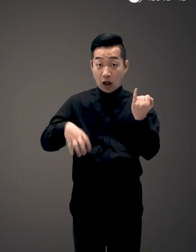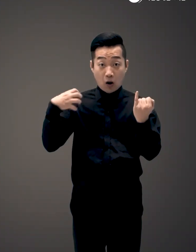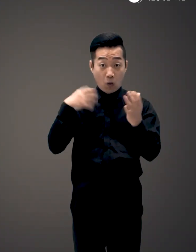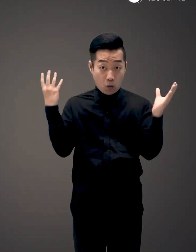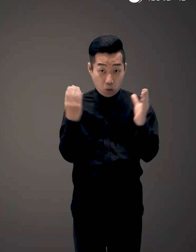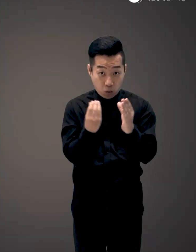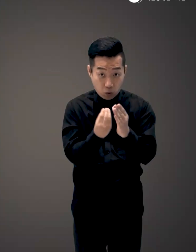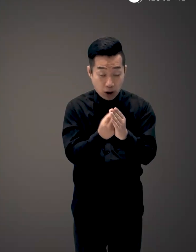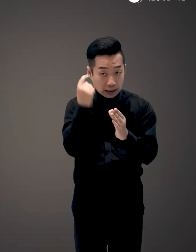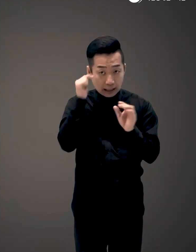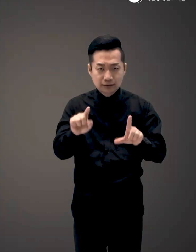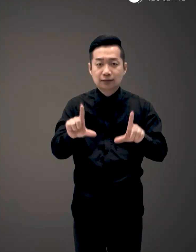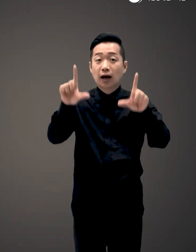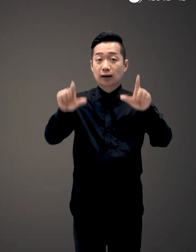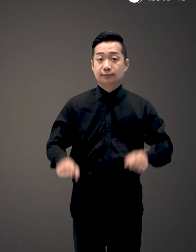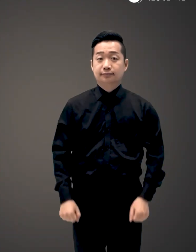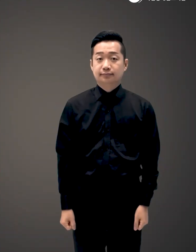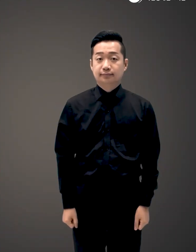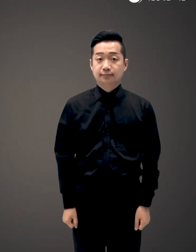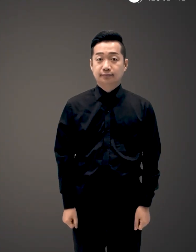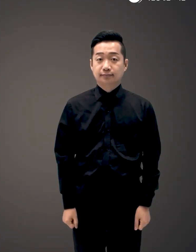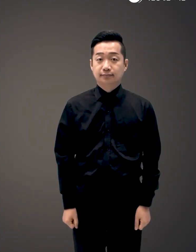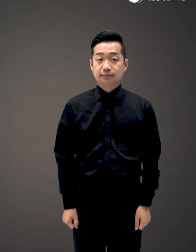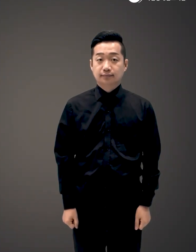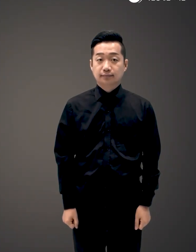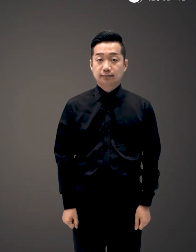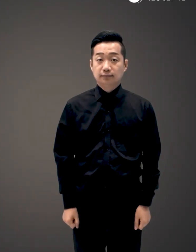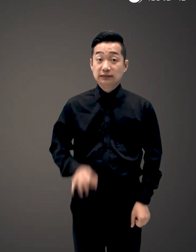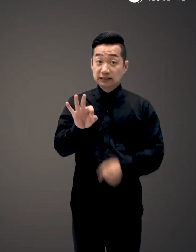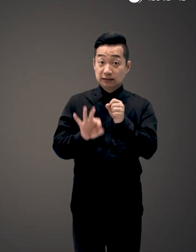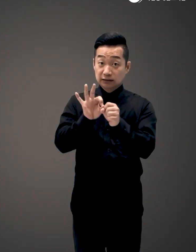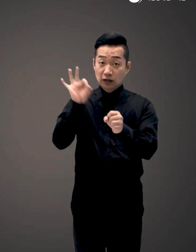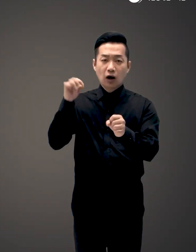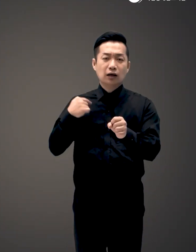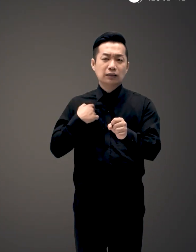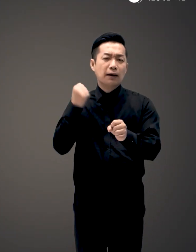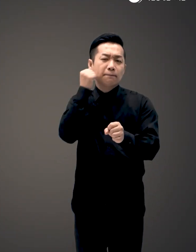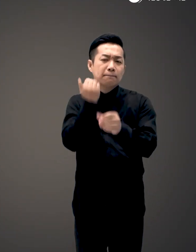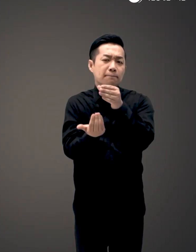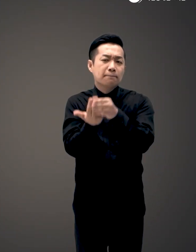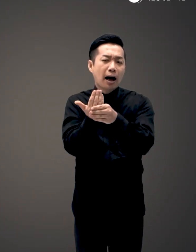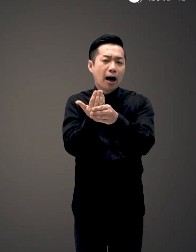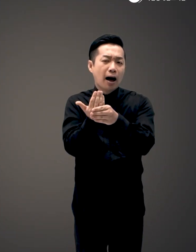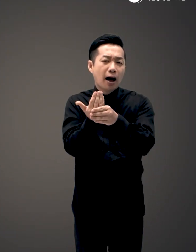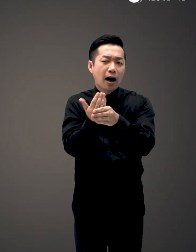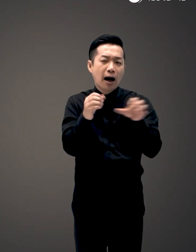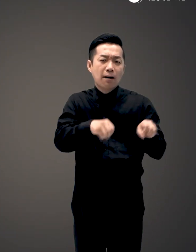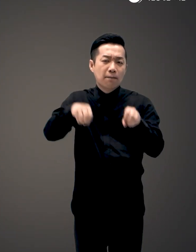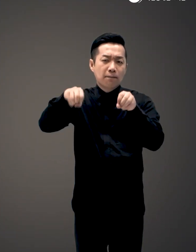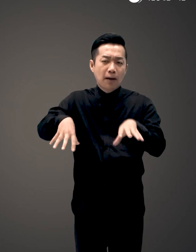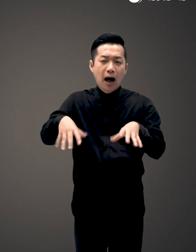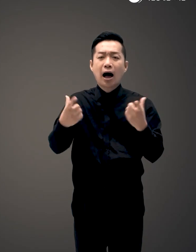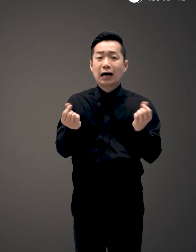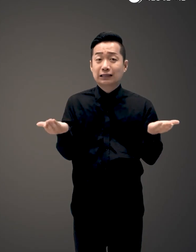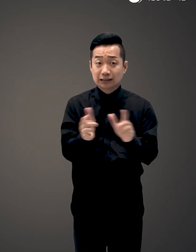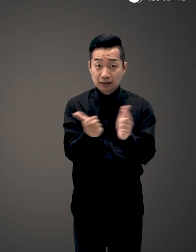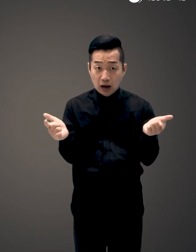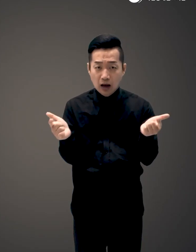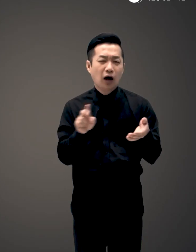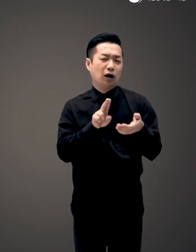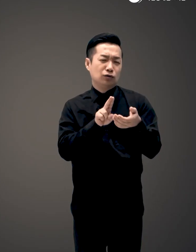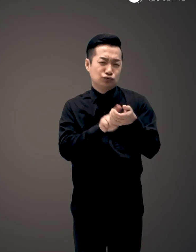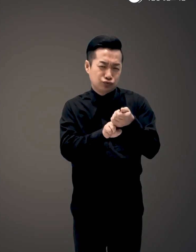사명을 완수했다고 생각한 바로 그날, 10년 전 나에게 일어났던 마법 같은 일들,